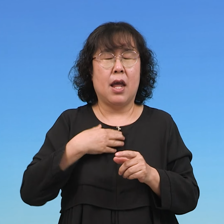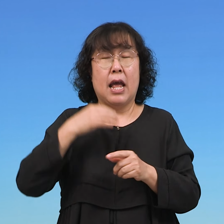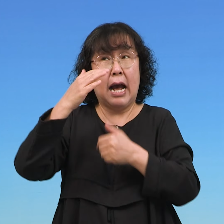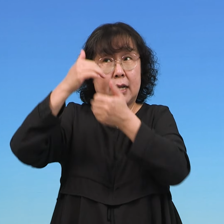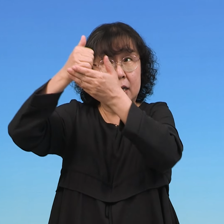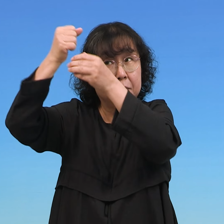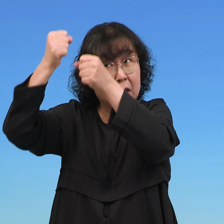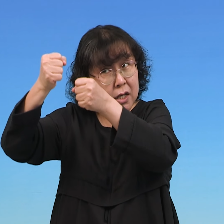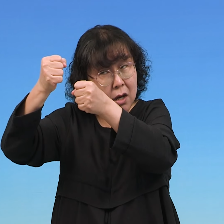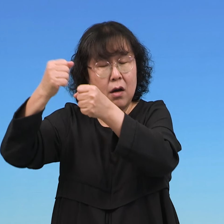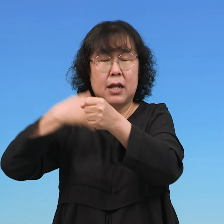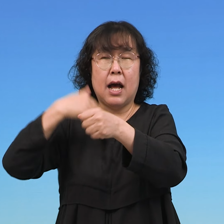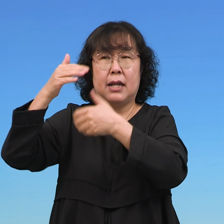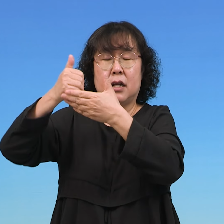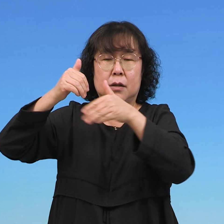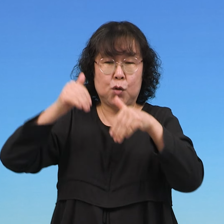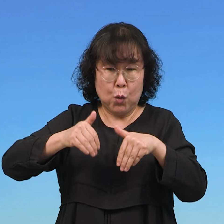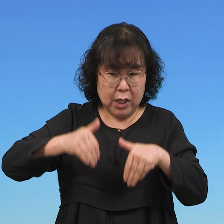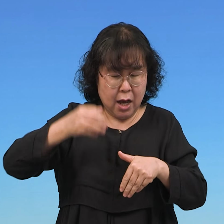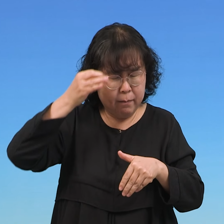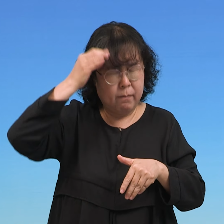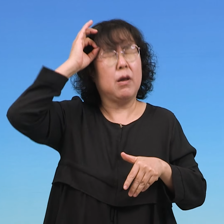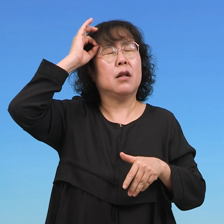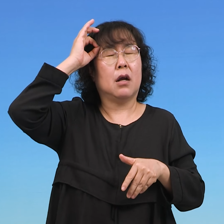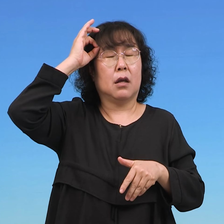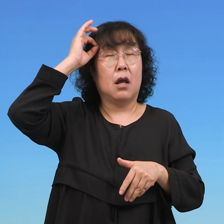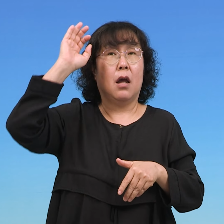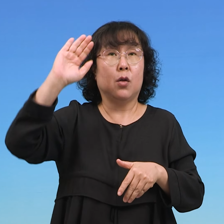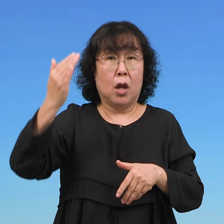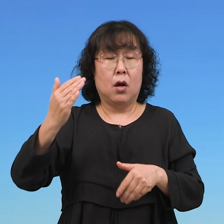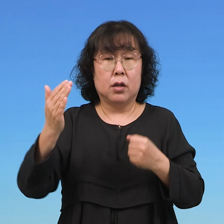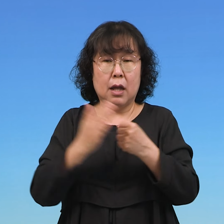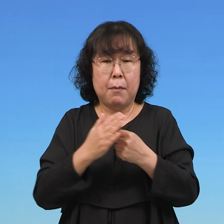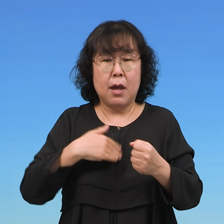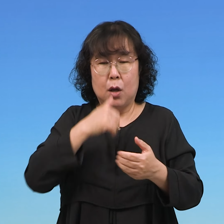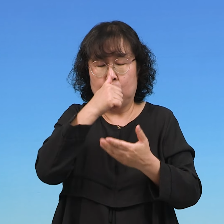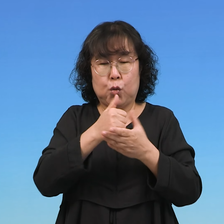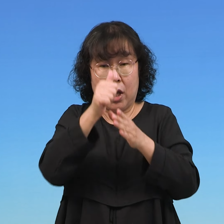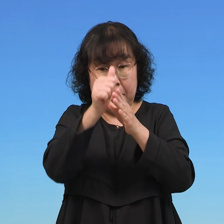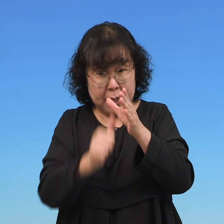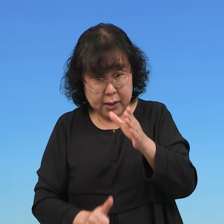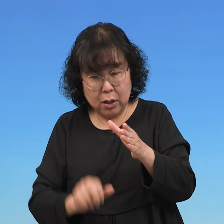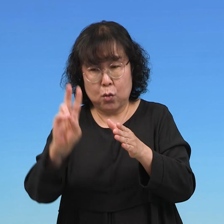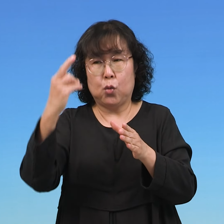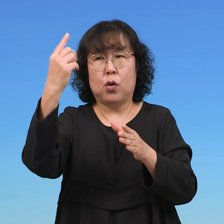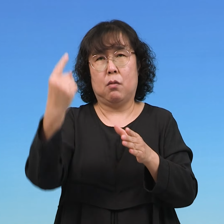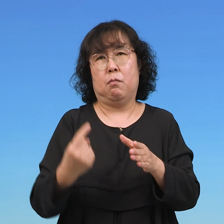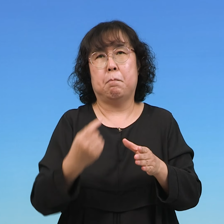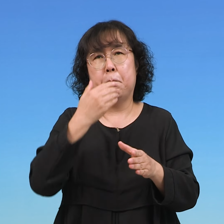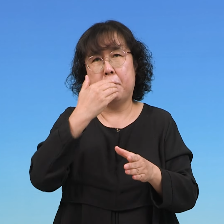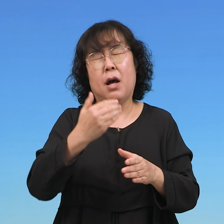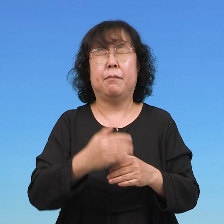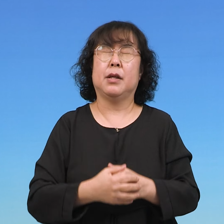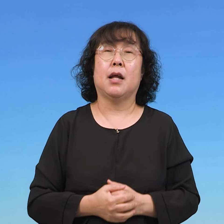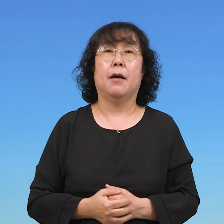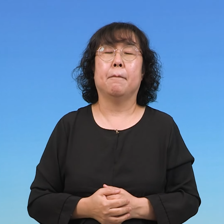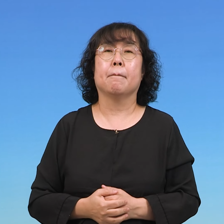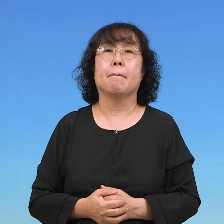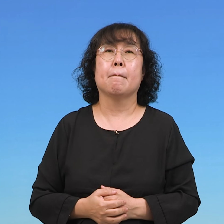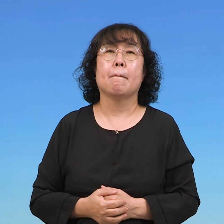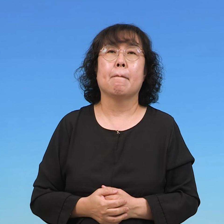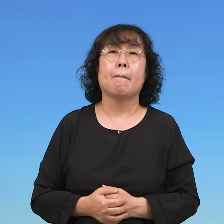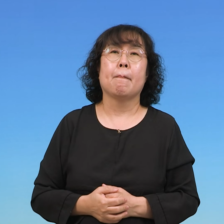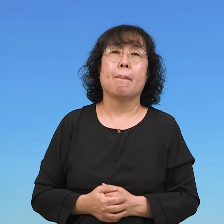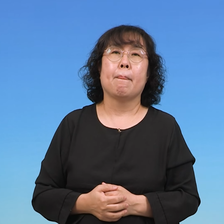참, 내가 하나님 종이지. 그럼 멀리 안 가고 돌아오는 거예요. 멀리 안 가고. 글쎄,